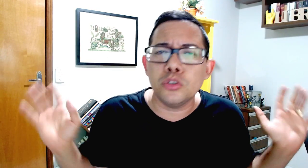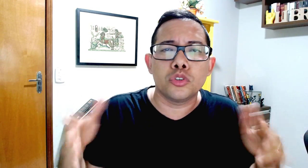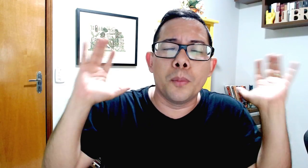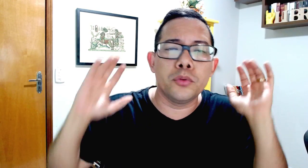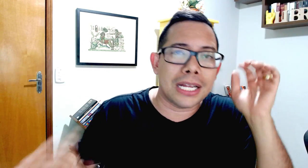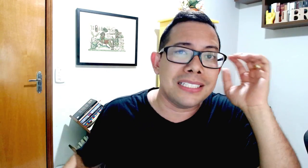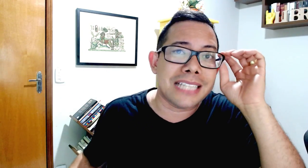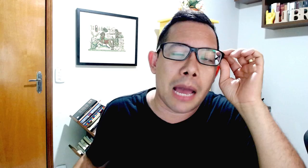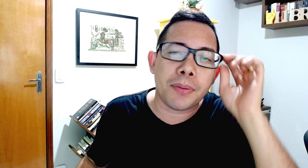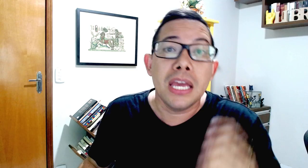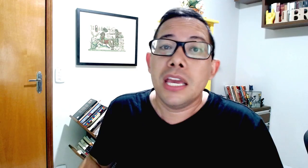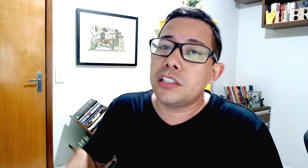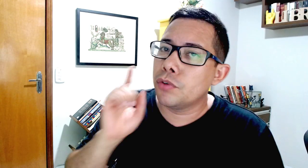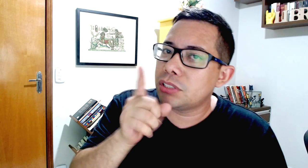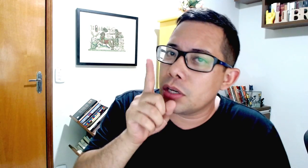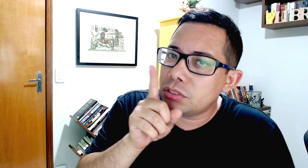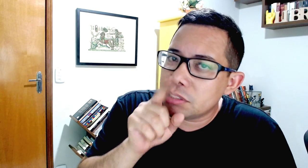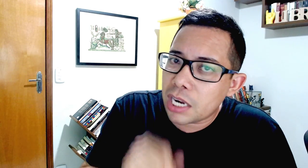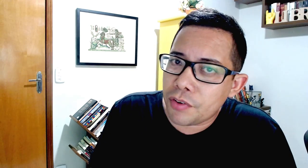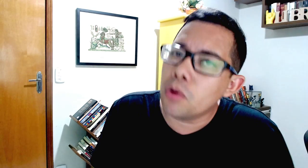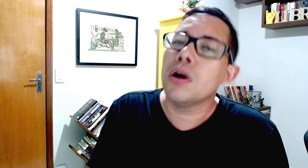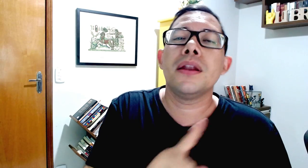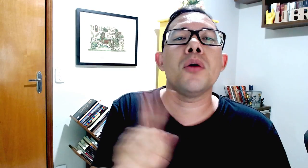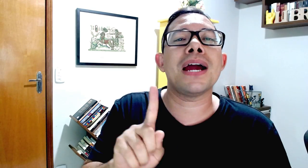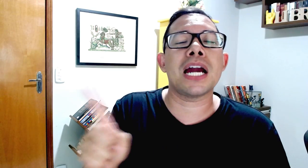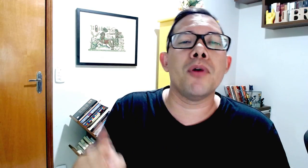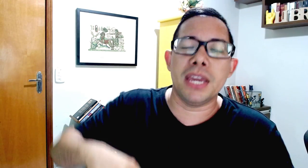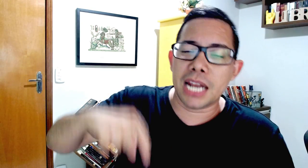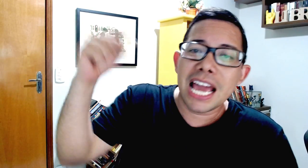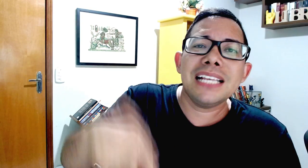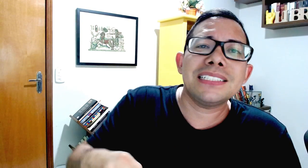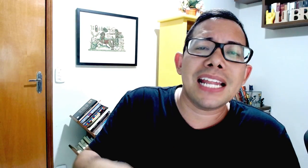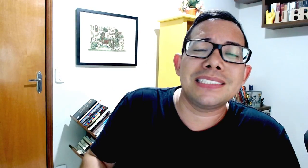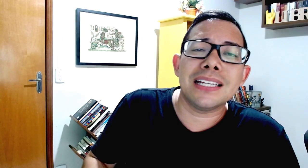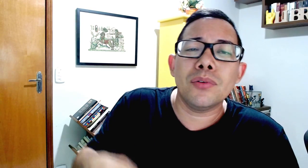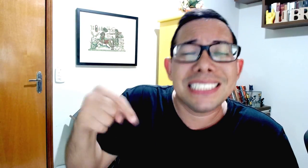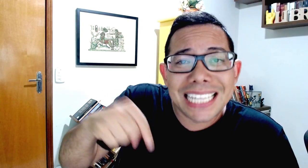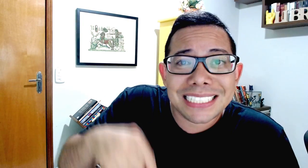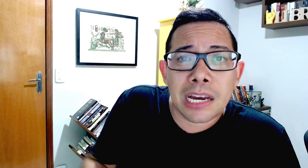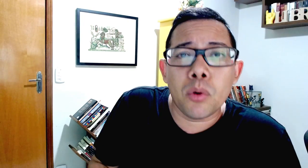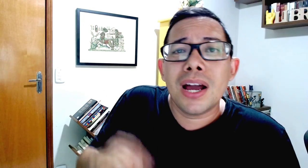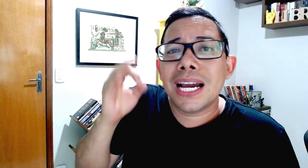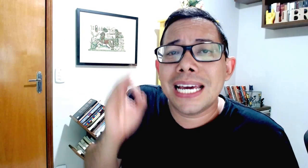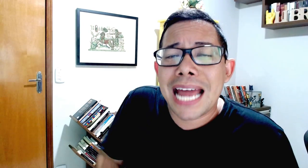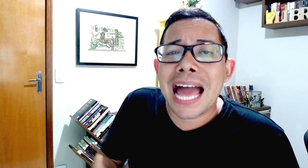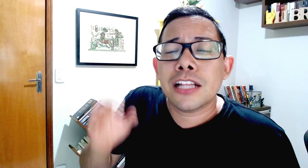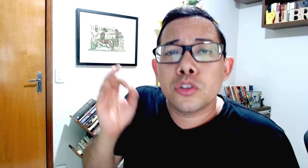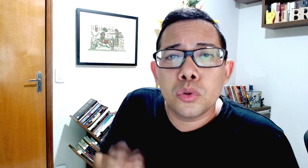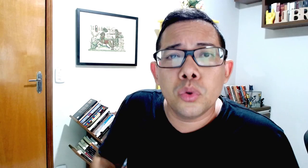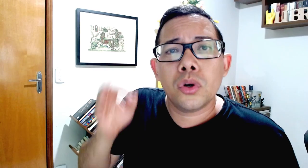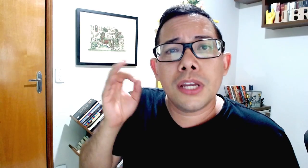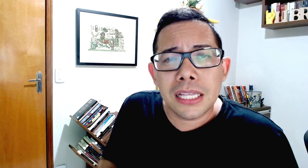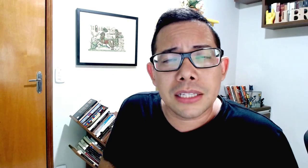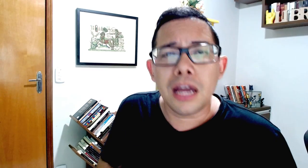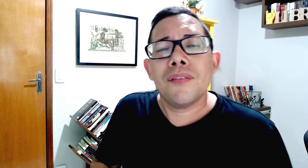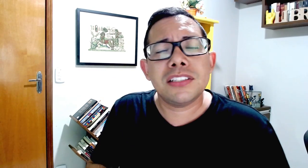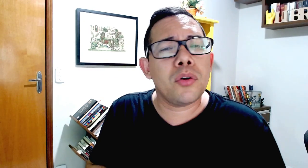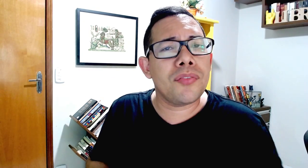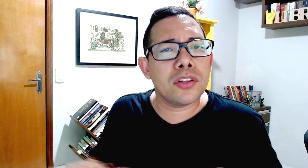dos grupos do WhatsApp e se você não se inscreveu não marcar bobeira inscrição inscrição gratuita vai